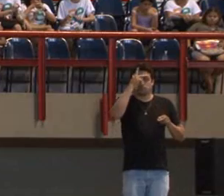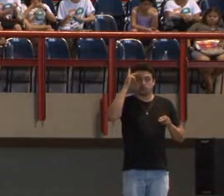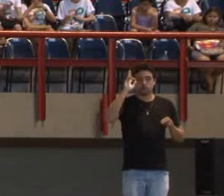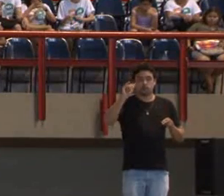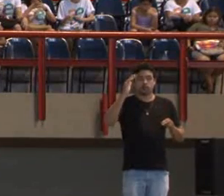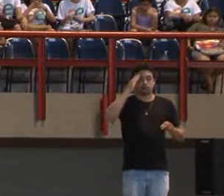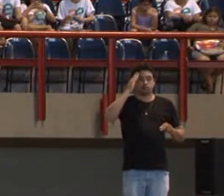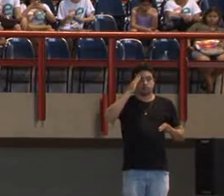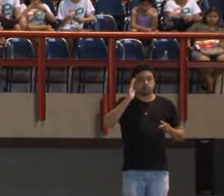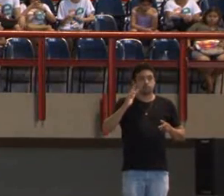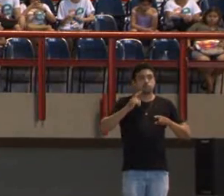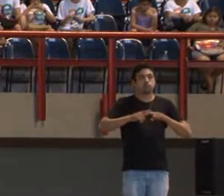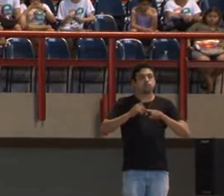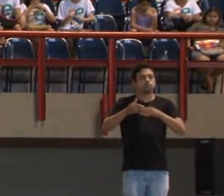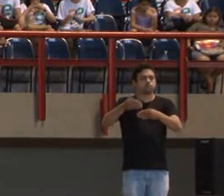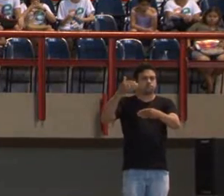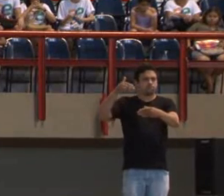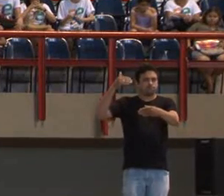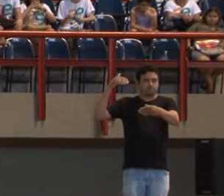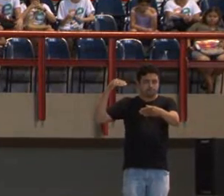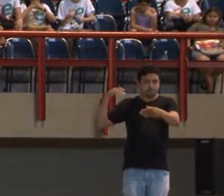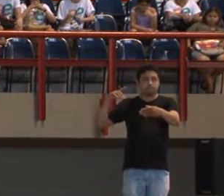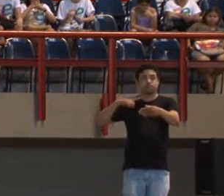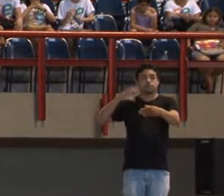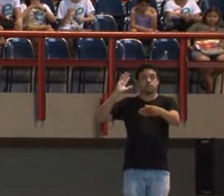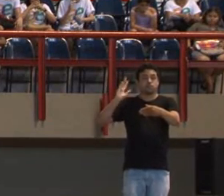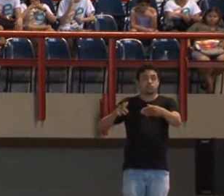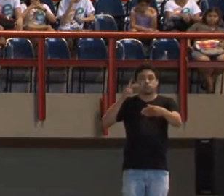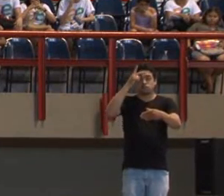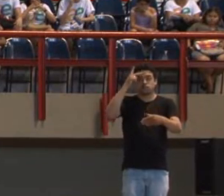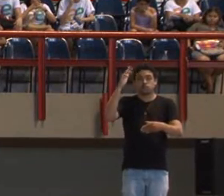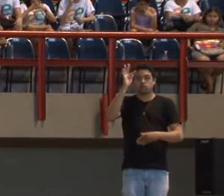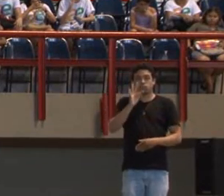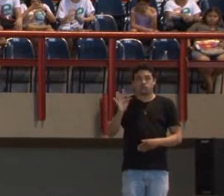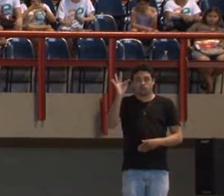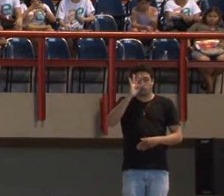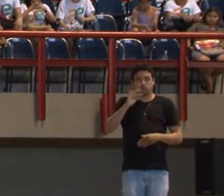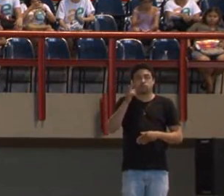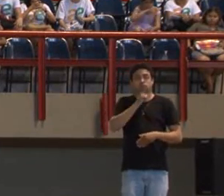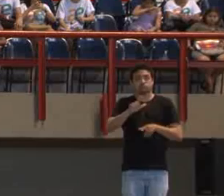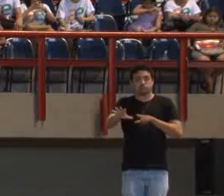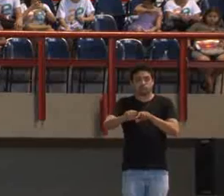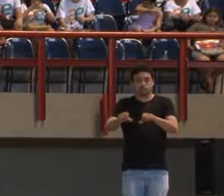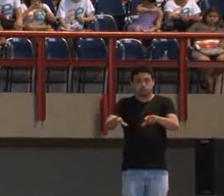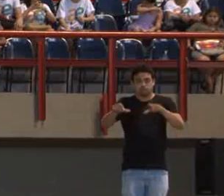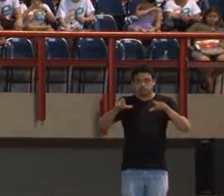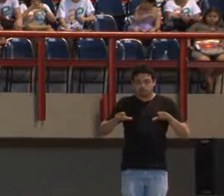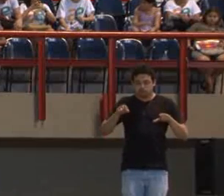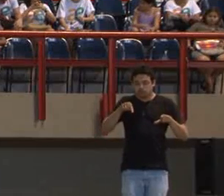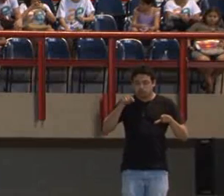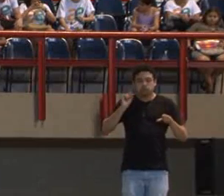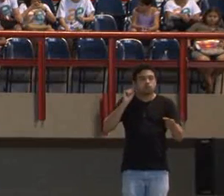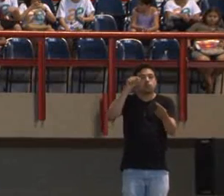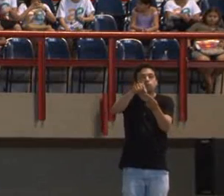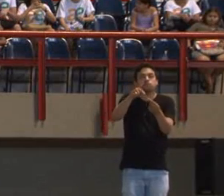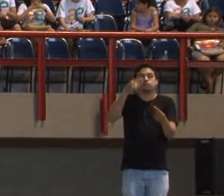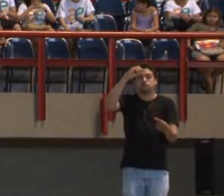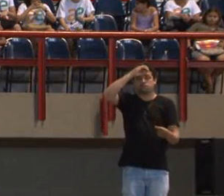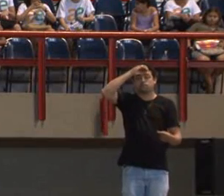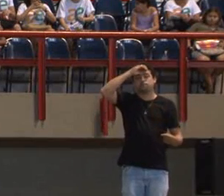Houve uma época nesse país em que você fazia faculdade, ganhava um diploma e não sabia para que que ele ia